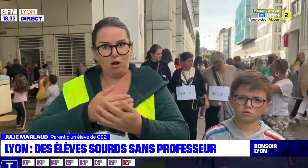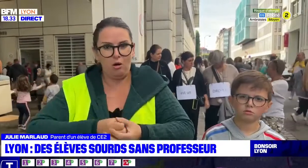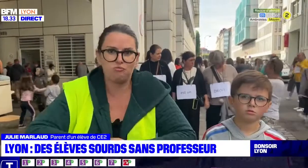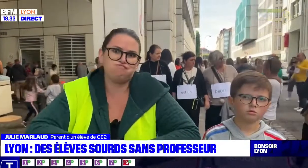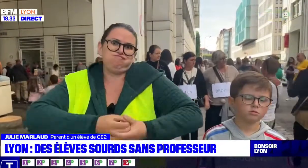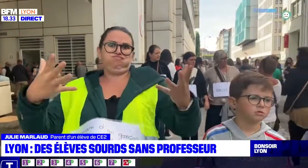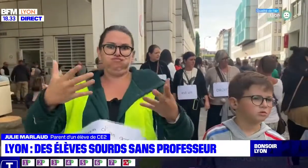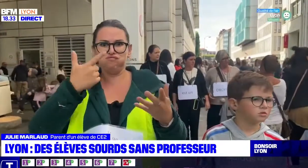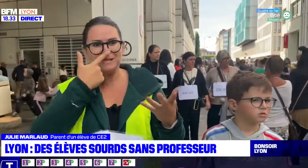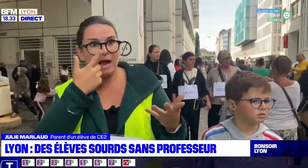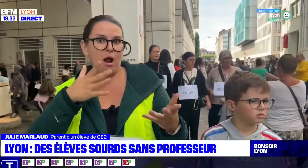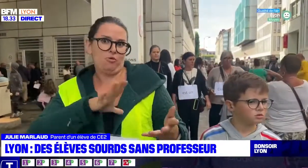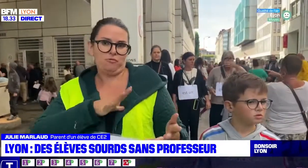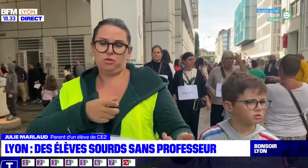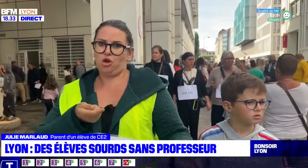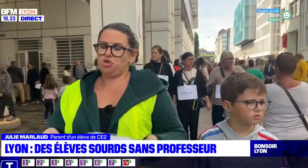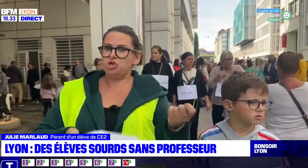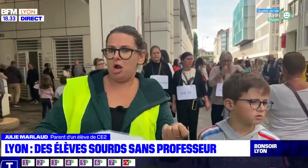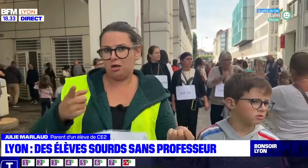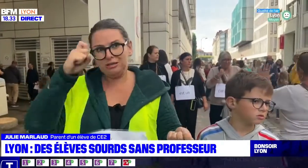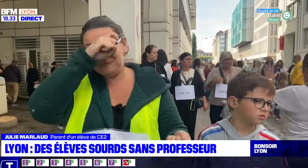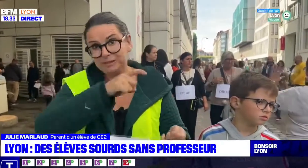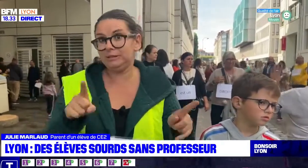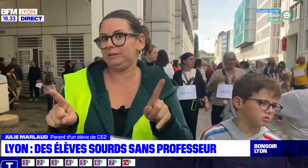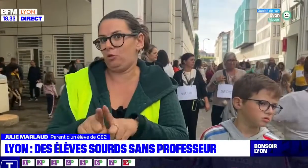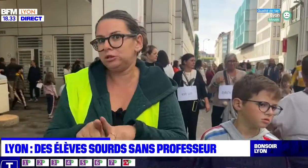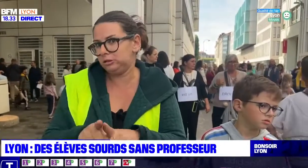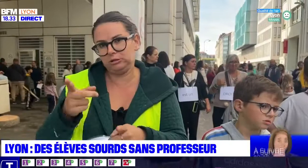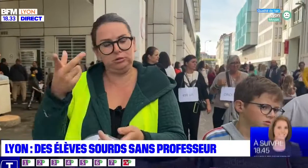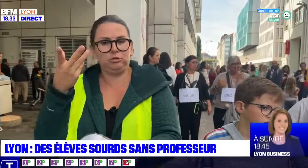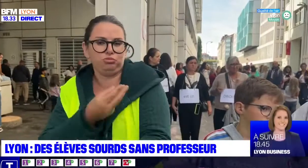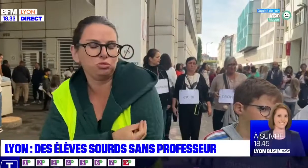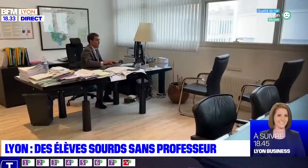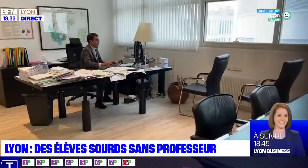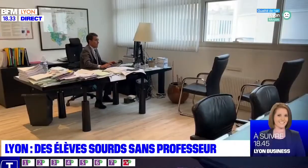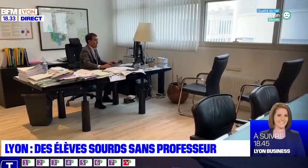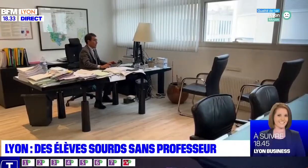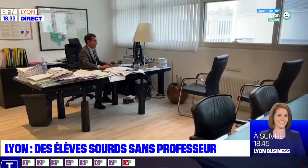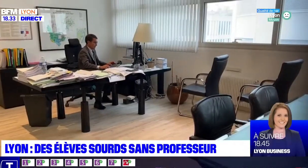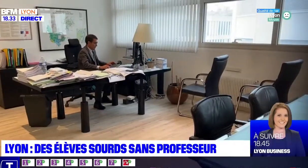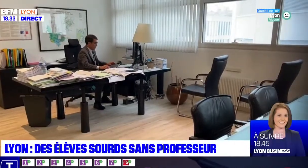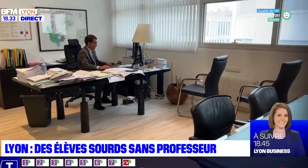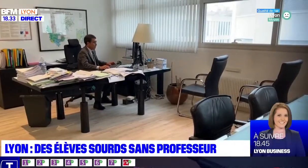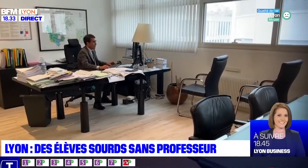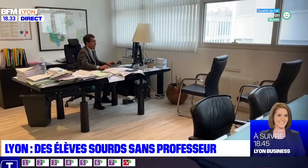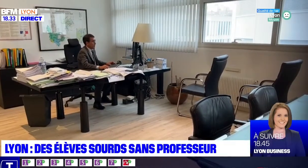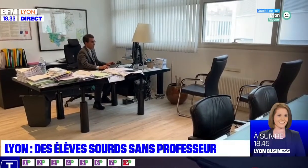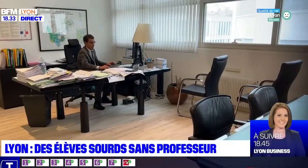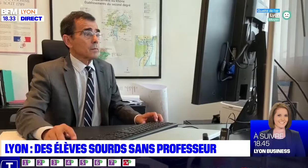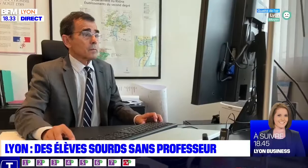en train de se battre pour avoir des profs dans cette filière depuis 15 ans. On se sent vraiment dévalorisé. Le rectorat assure de son côté rechercher activement